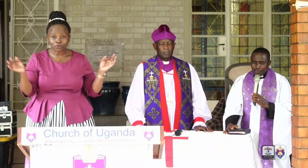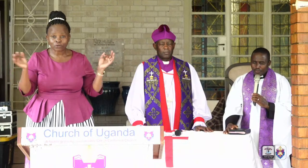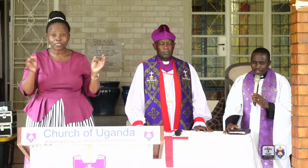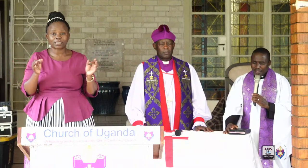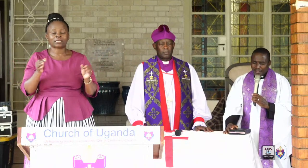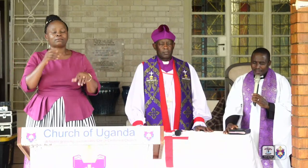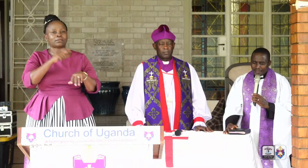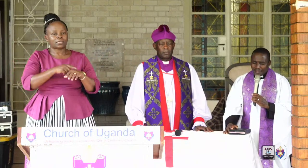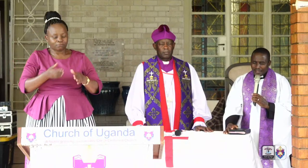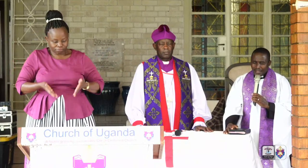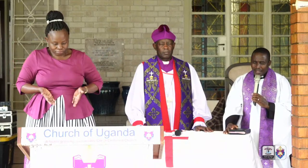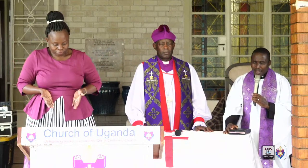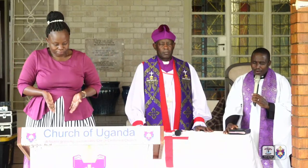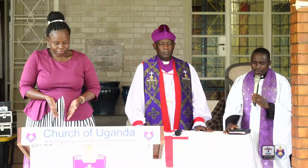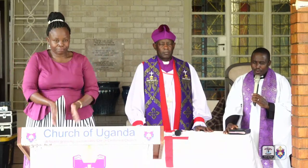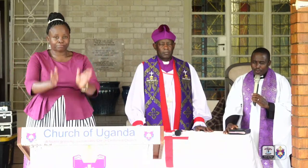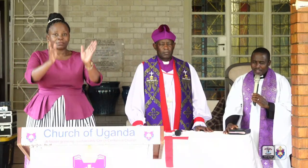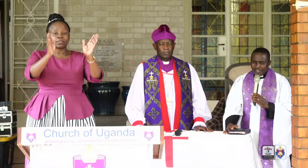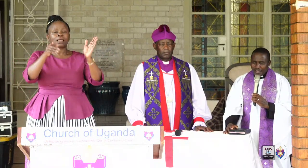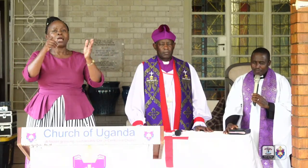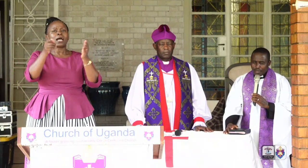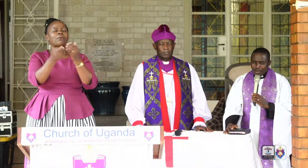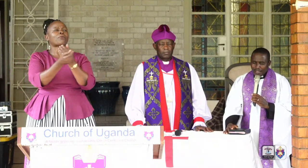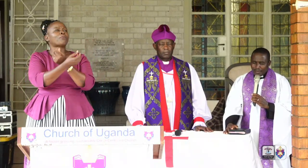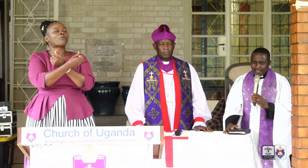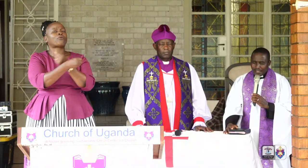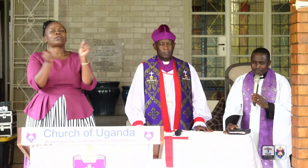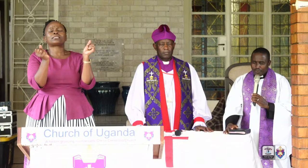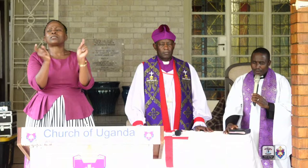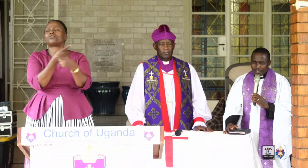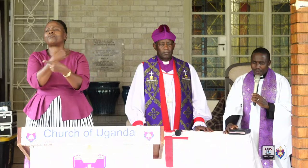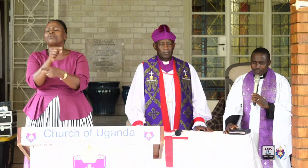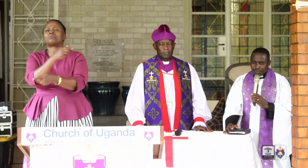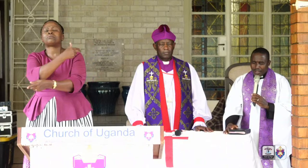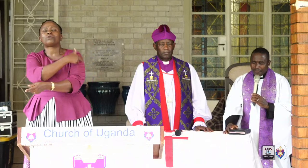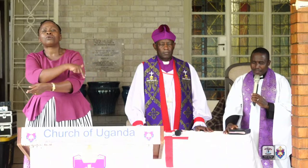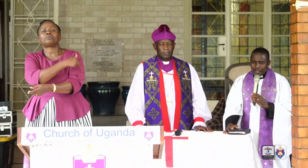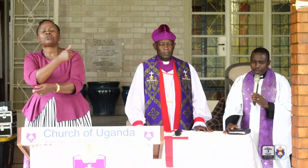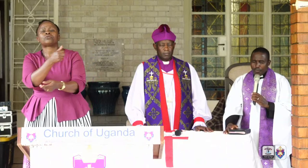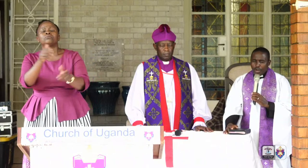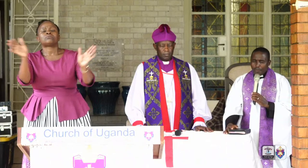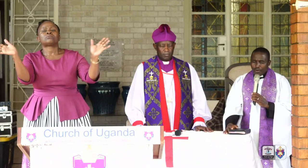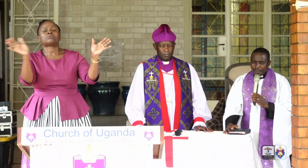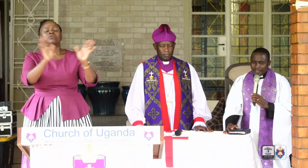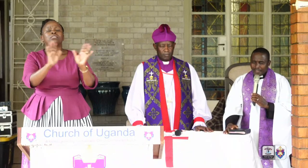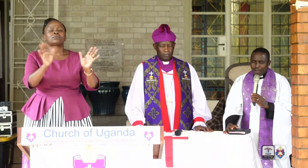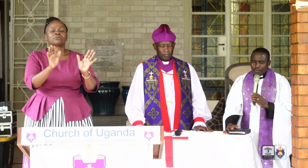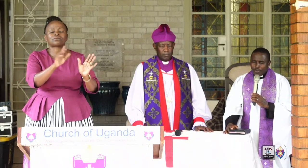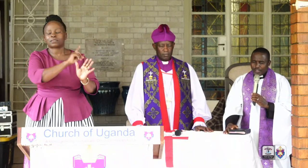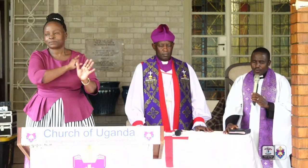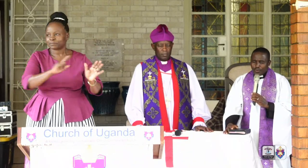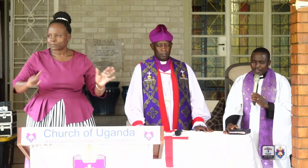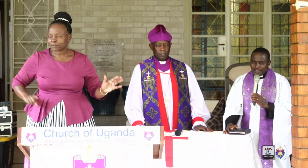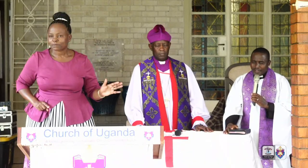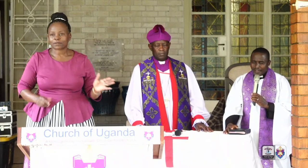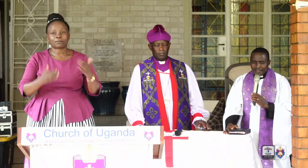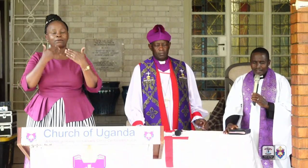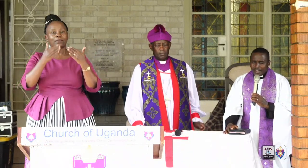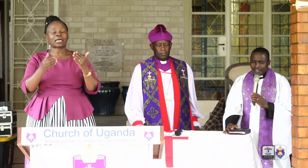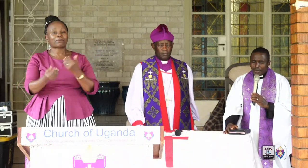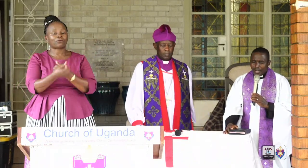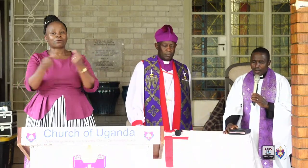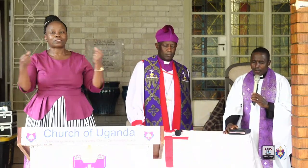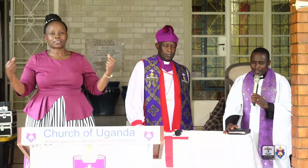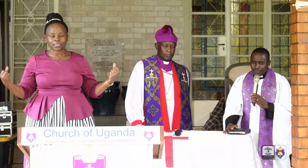lutalo lw'okuzaala, abo b'owonyeza mu malwaliro abasiibuddwa, Mukama weebale, n'abo b'owonyeza obubenje